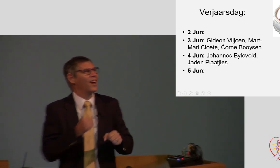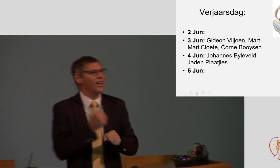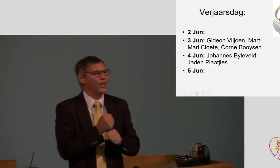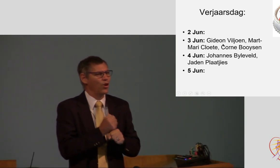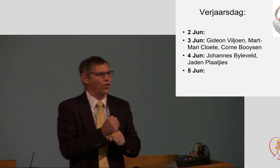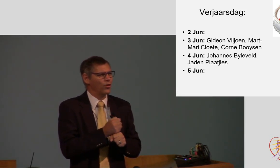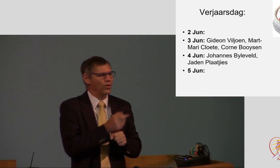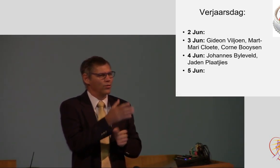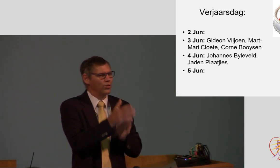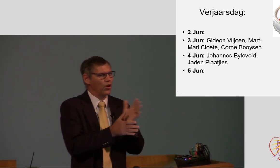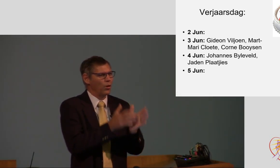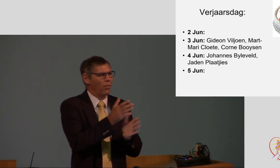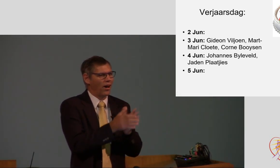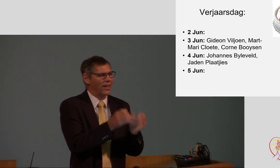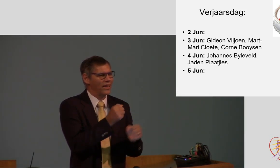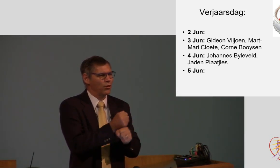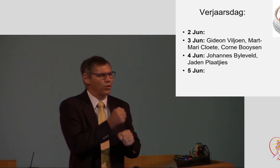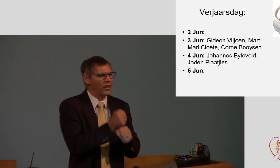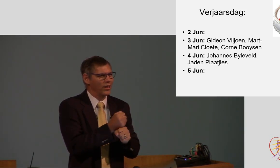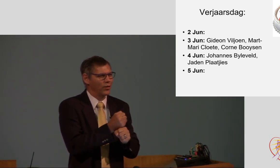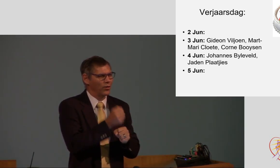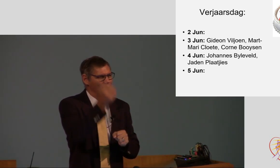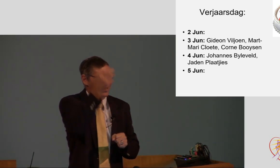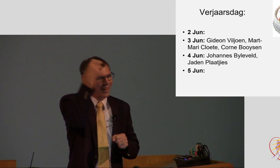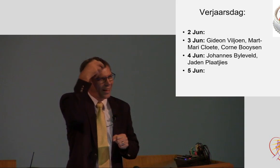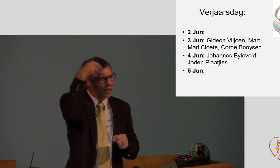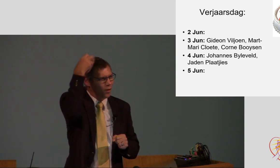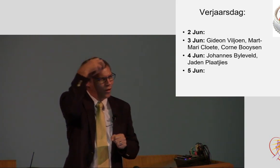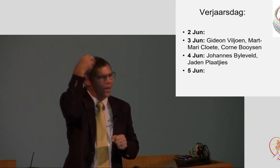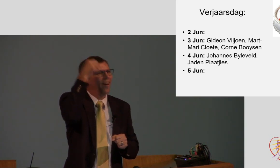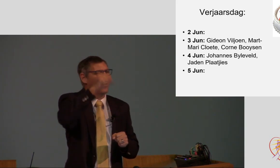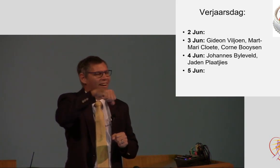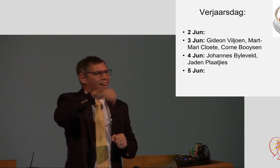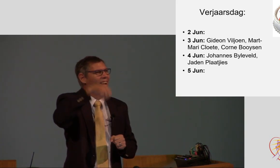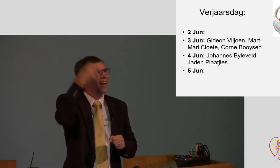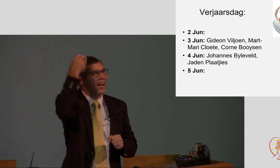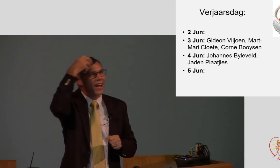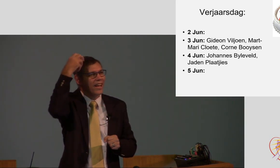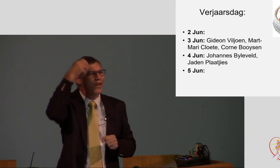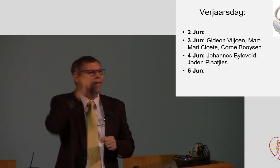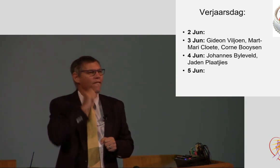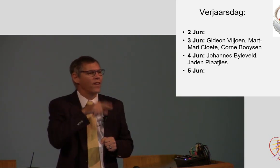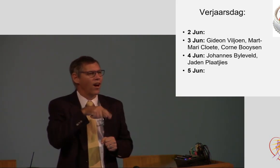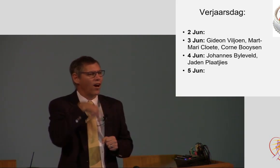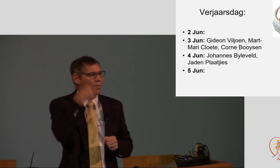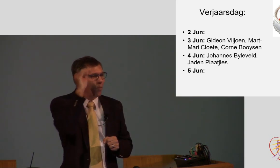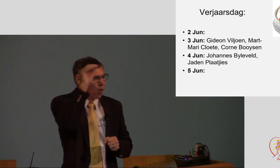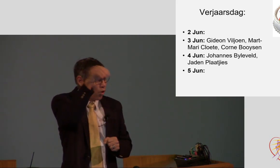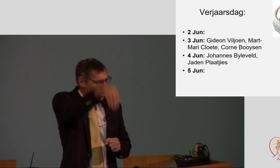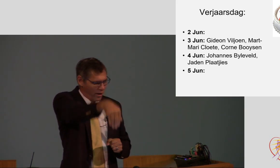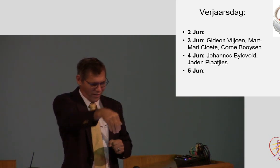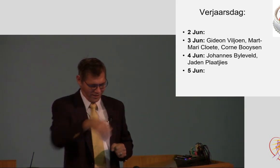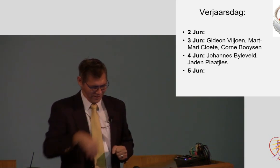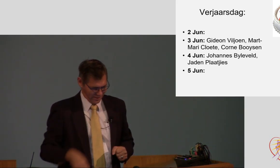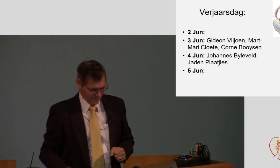Gideon, is jou gebaar, Gideon, ja. Gideon verjaar môre.